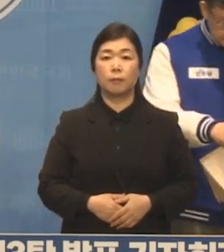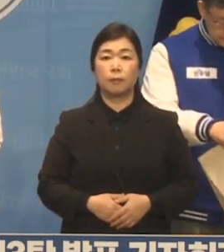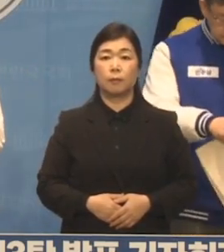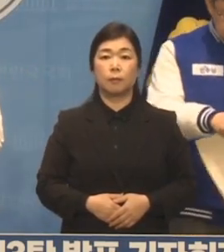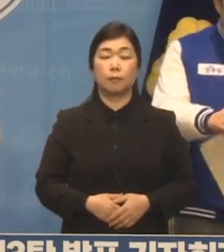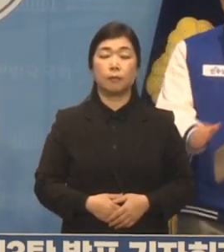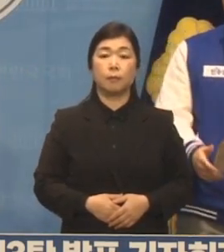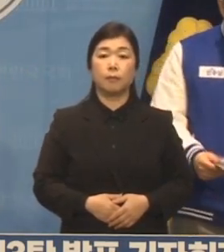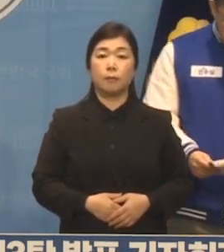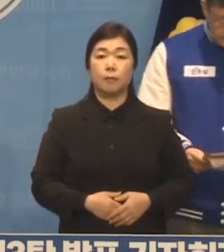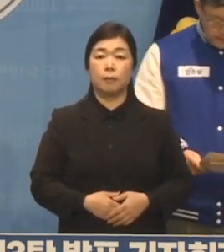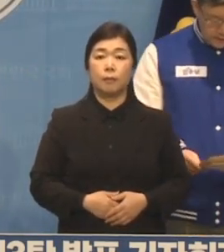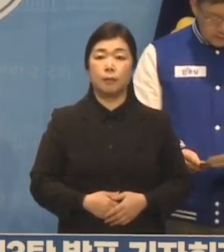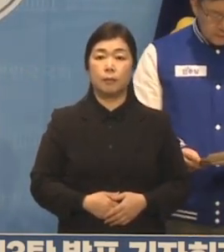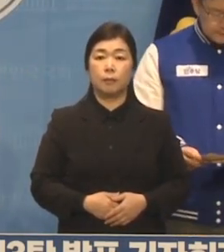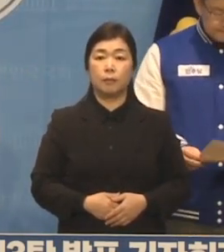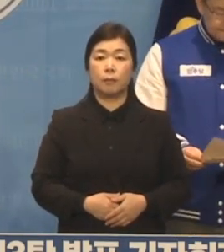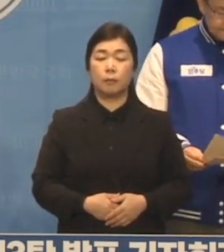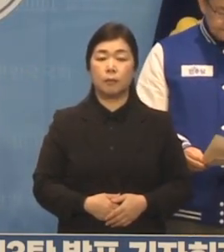네.